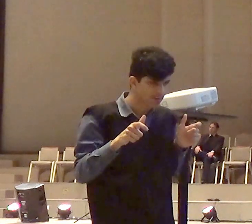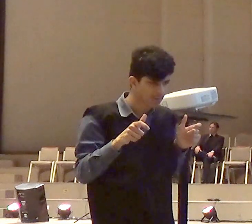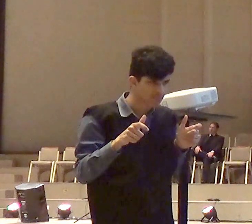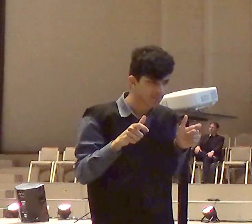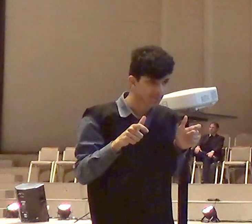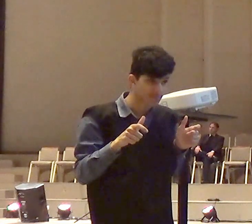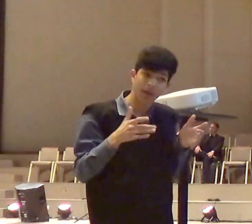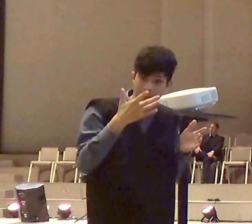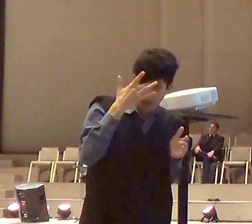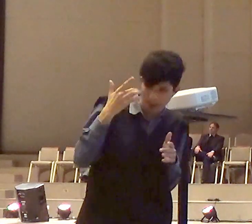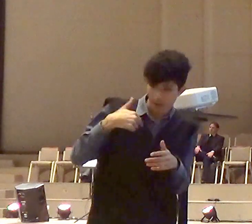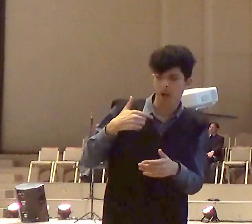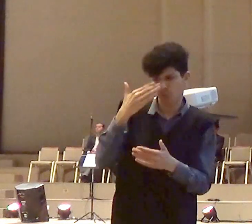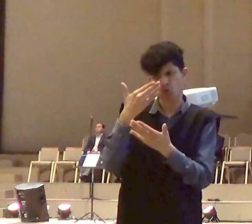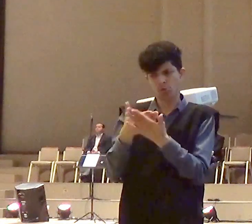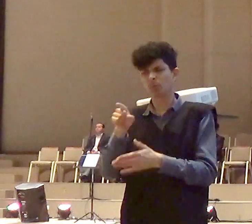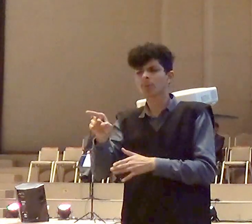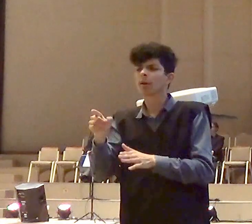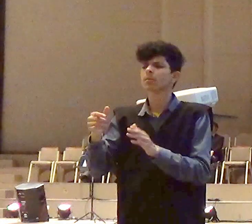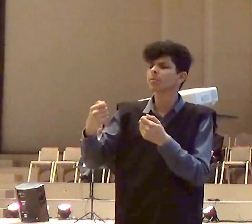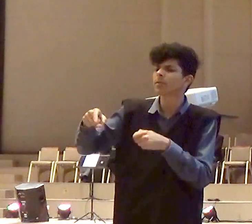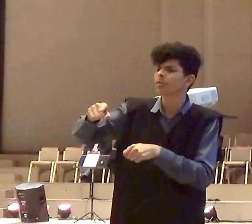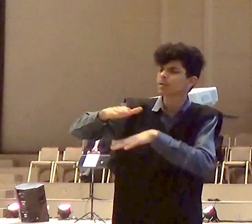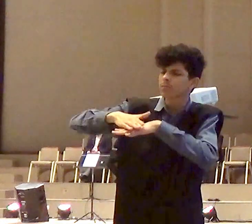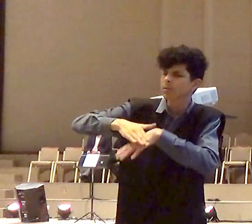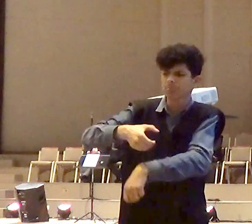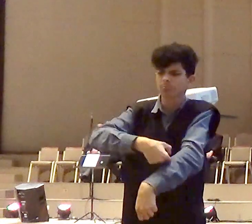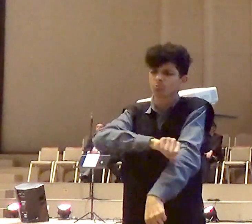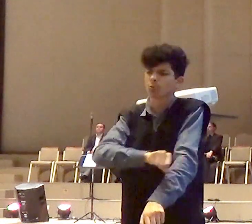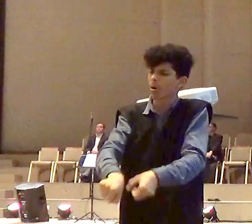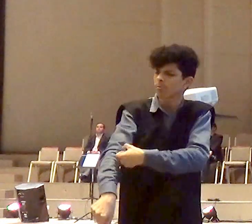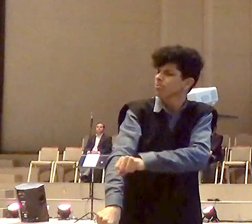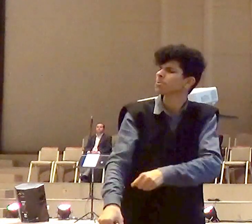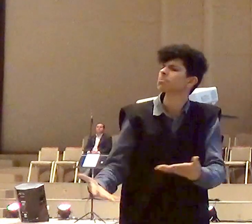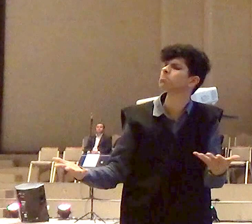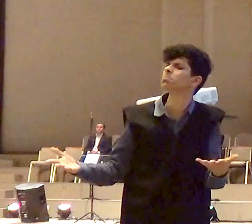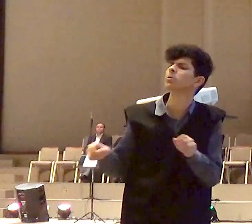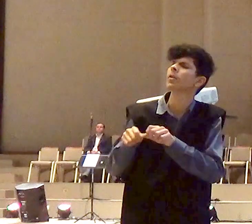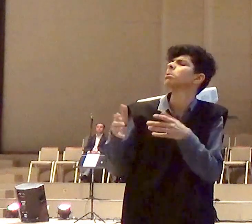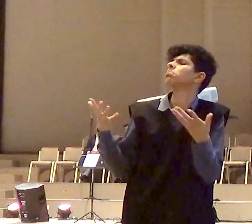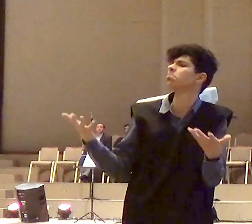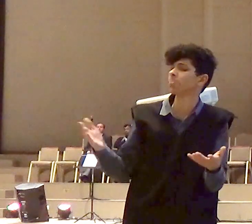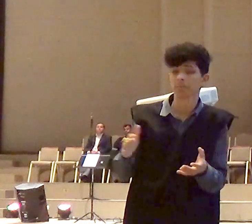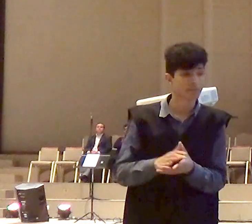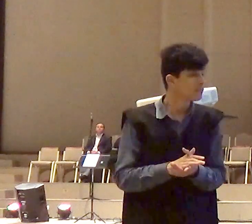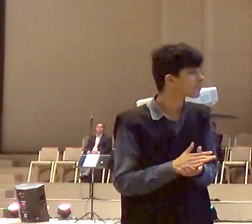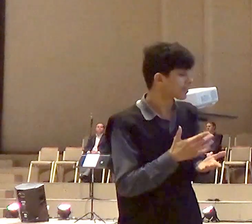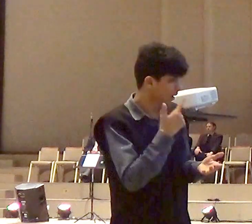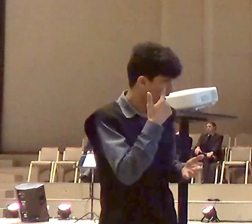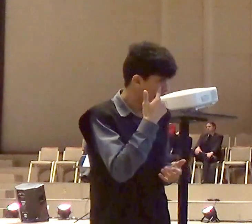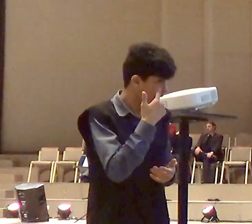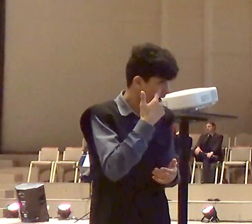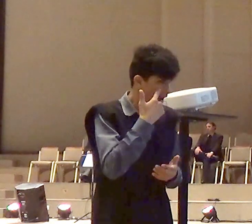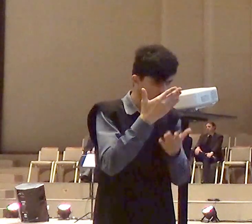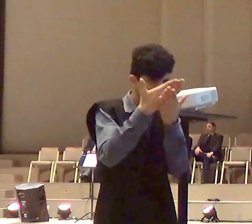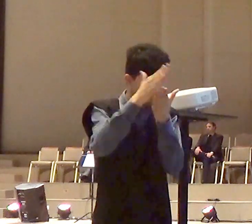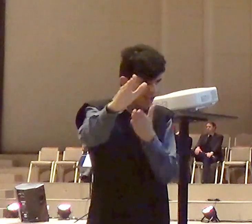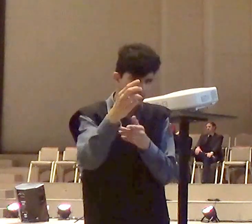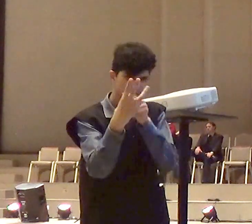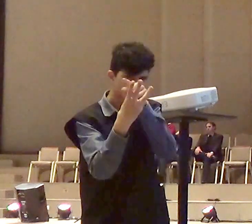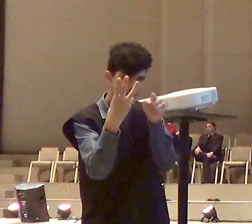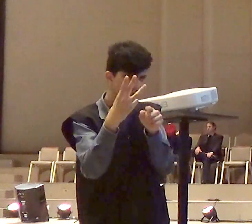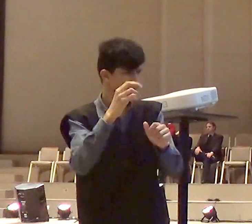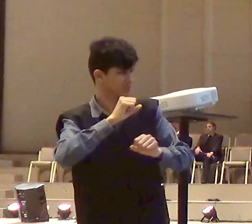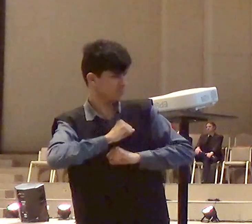tem que fazer alguma coisa tem que tomar uma atitude tem que tomar uma atitude Qual é a atitude vamos tirar Moisés Arão